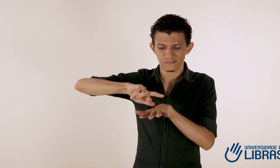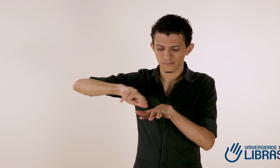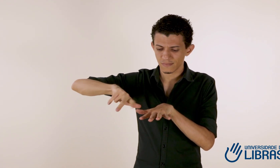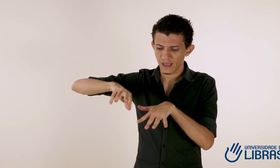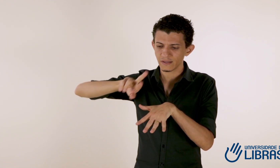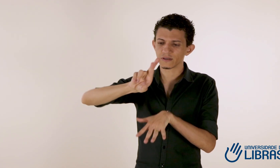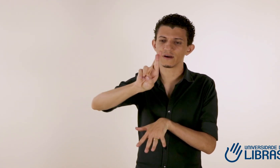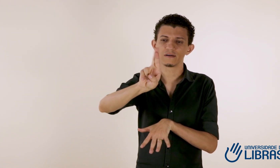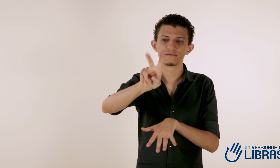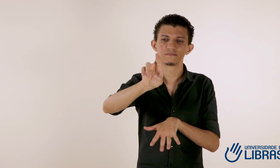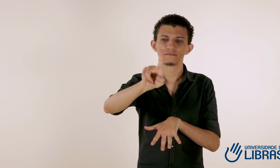É isso aqui, ó.